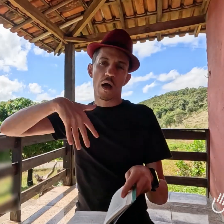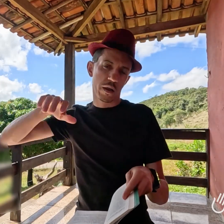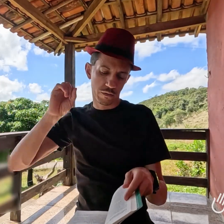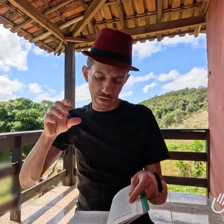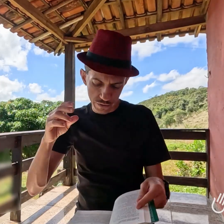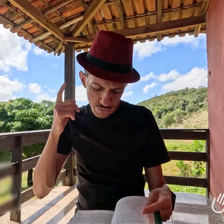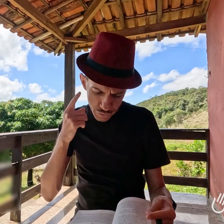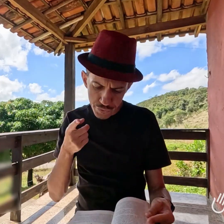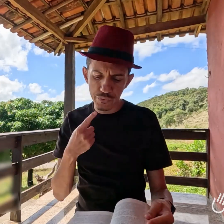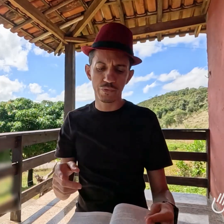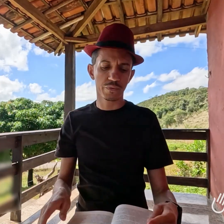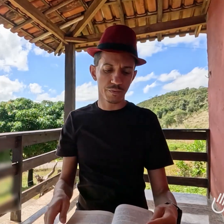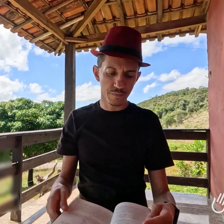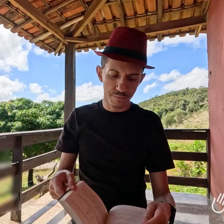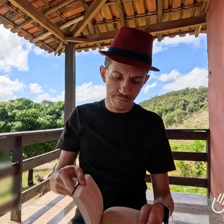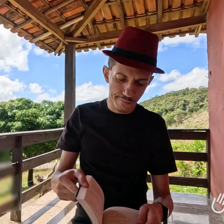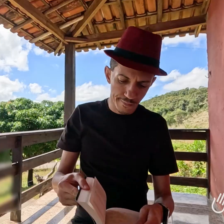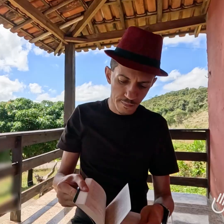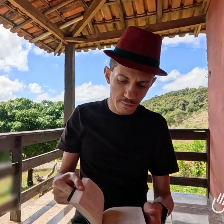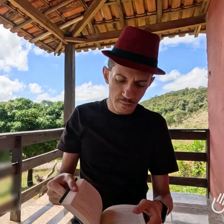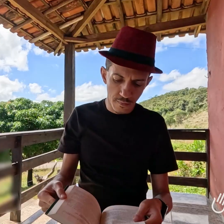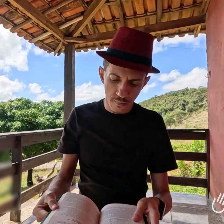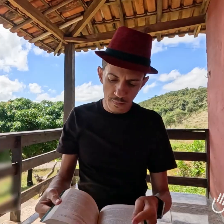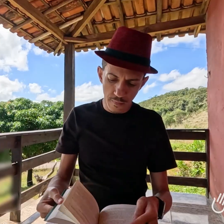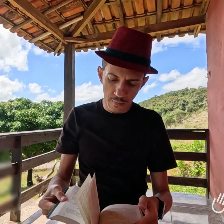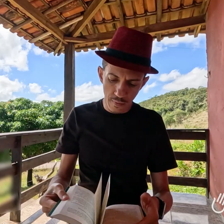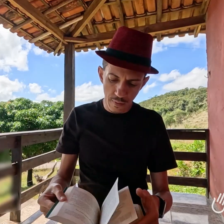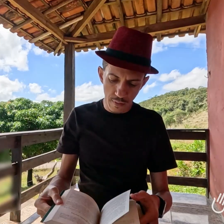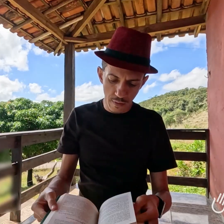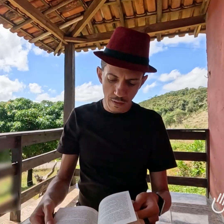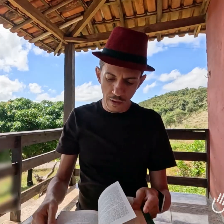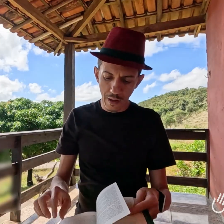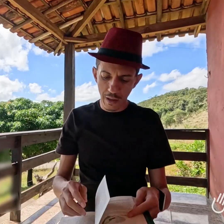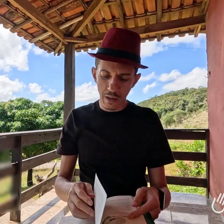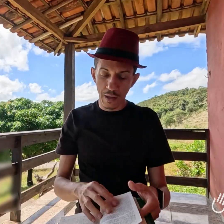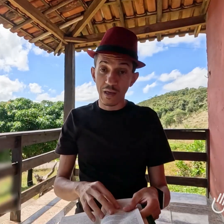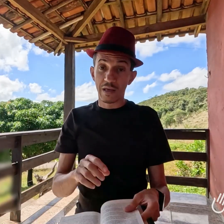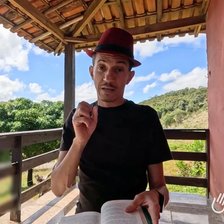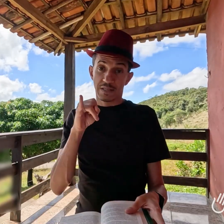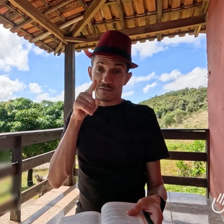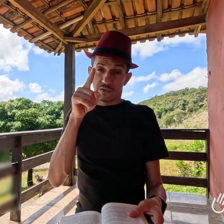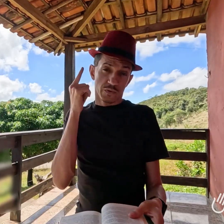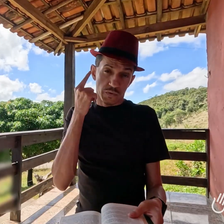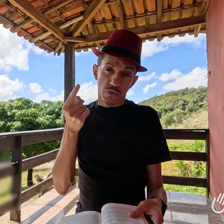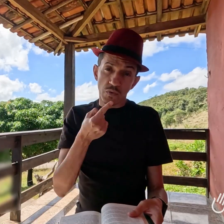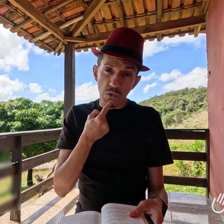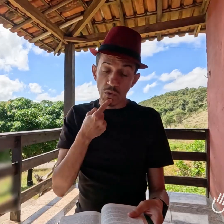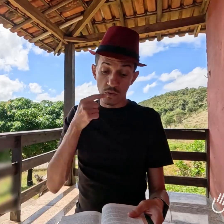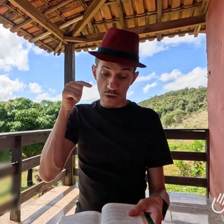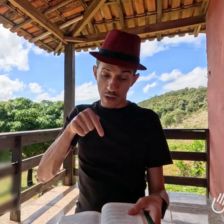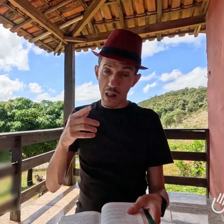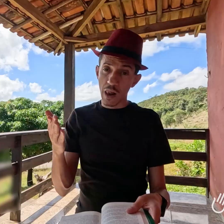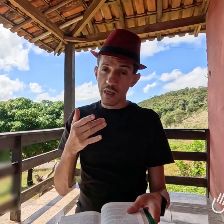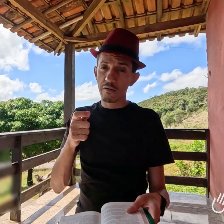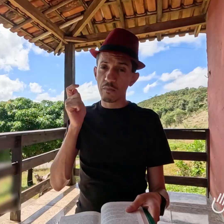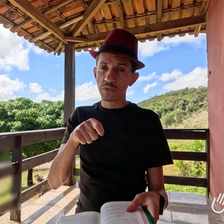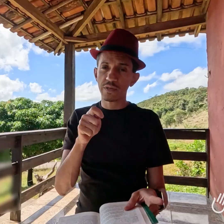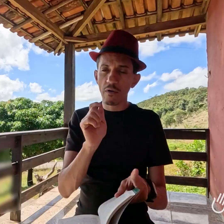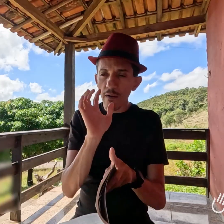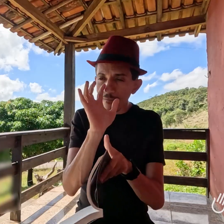que existem hoje no sistema educacional de surdos no Brasil e em muitos outros países. Ele vai mostrar também